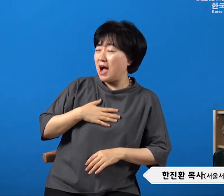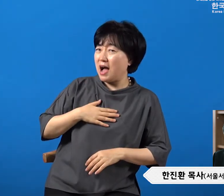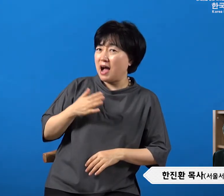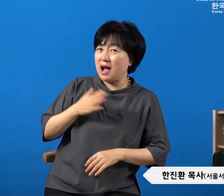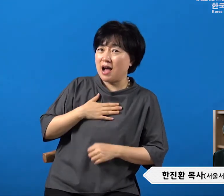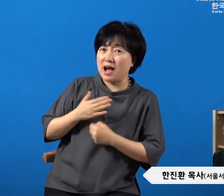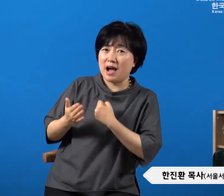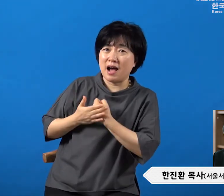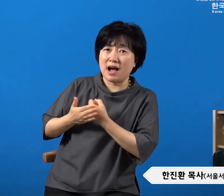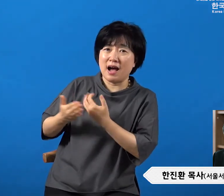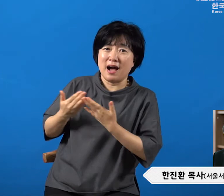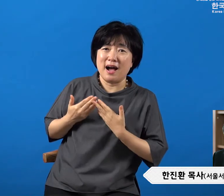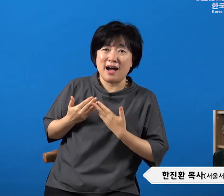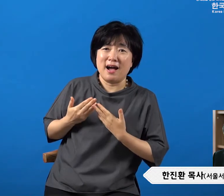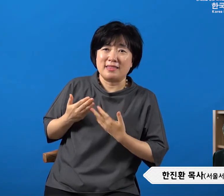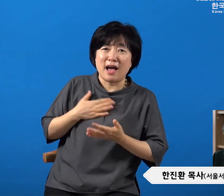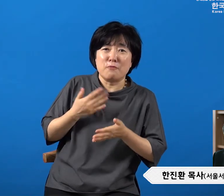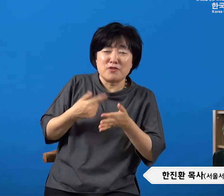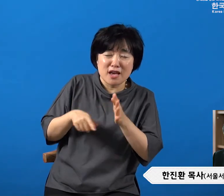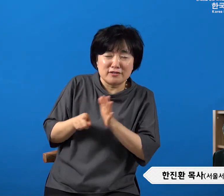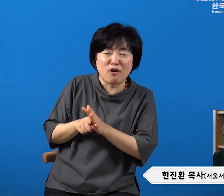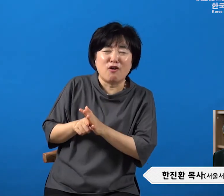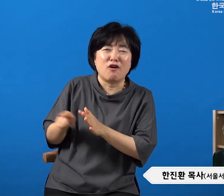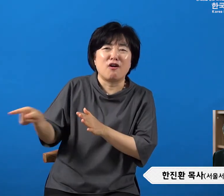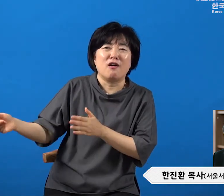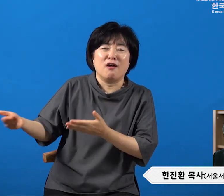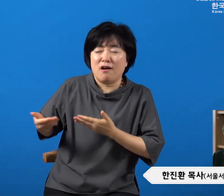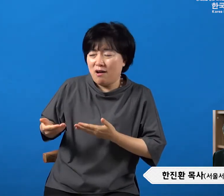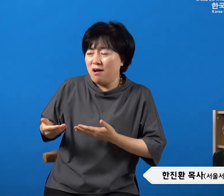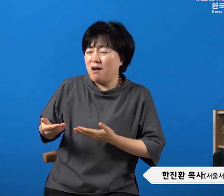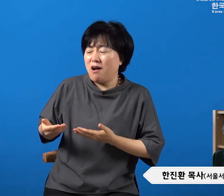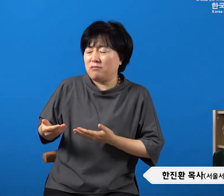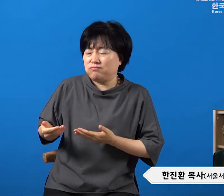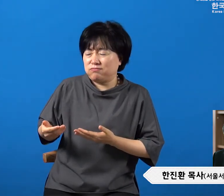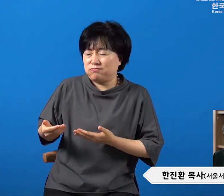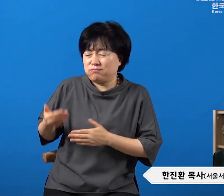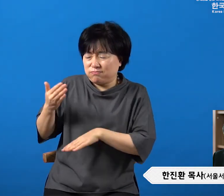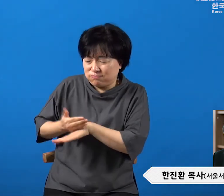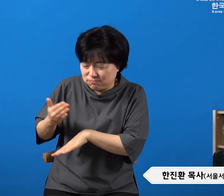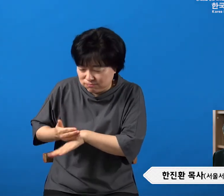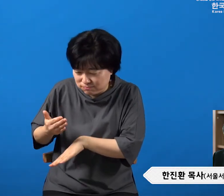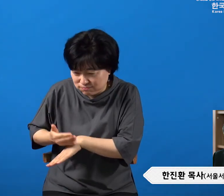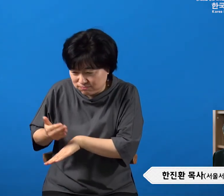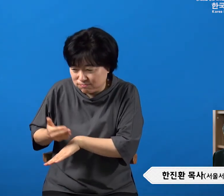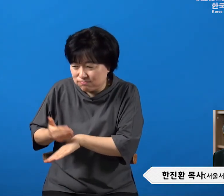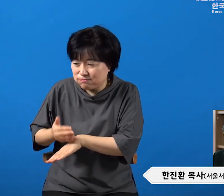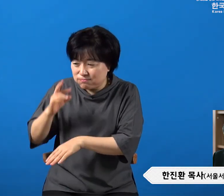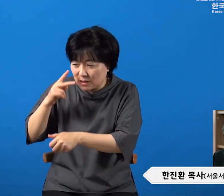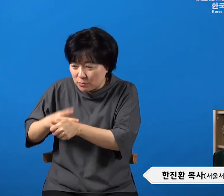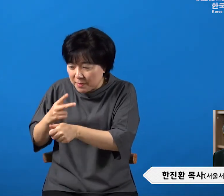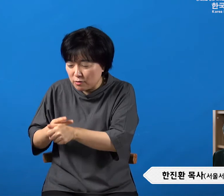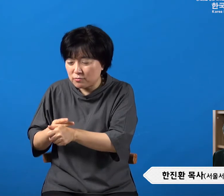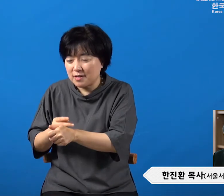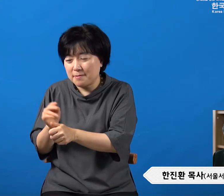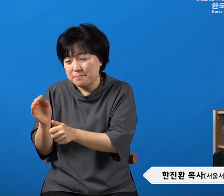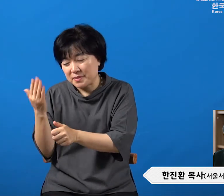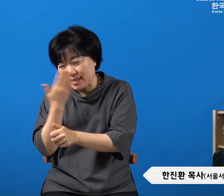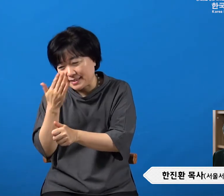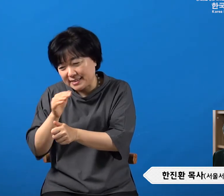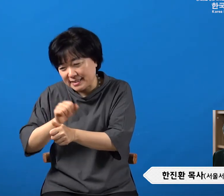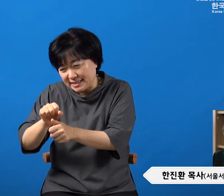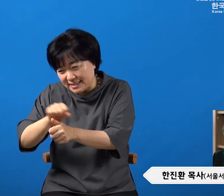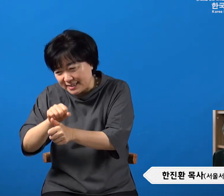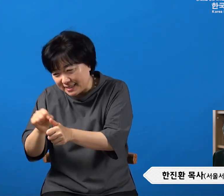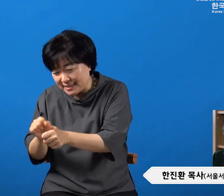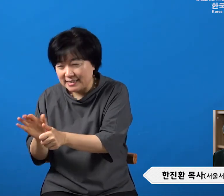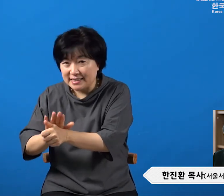그 바울의 피투성이가 된 몸을 정성스럽게 씻겨주고 그리고 음식을 잘 차려서 대접을 했다.